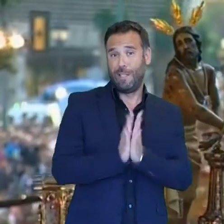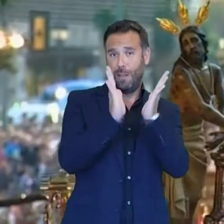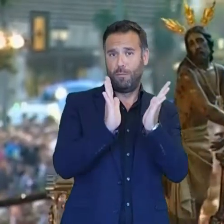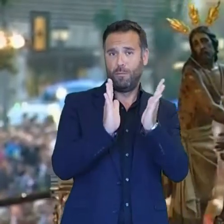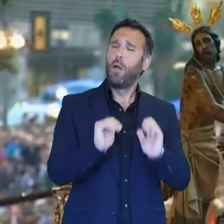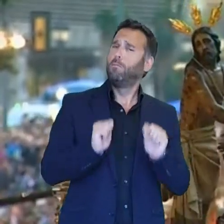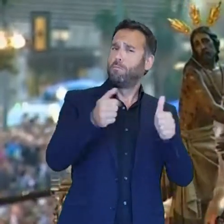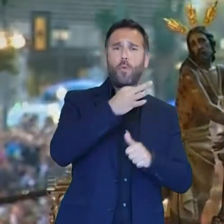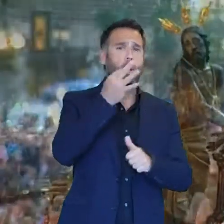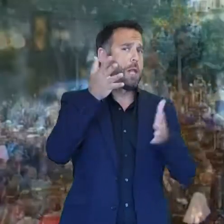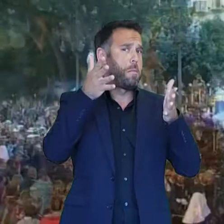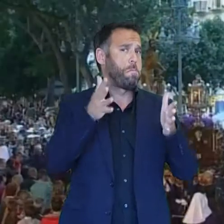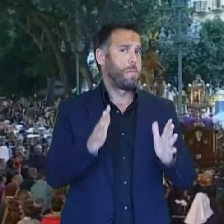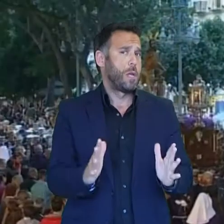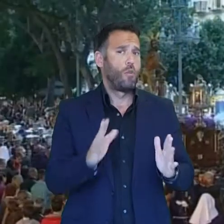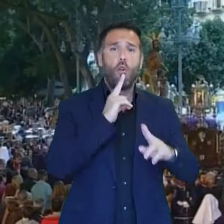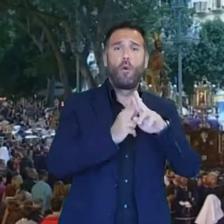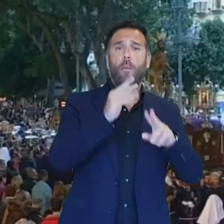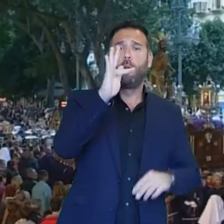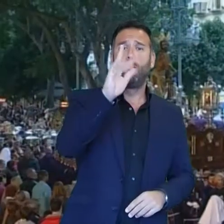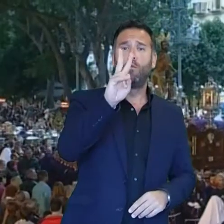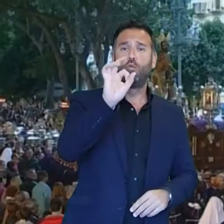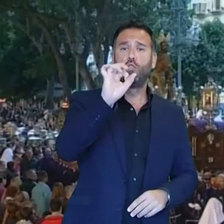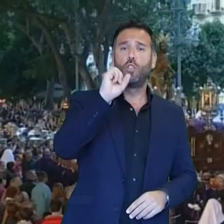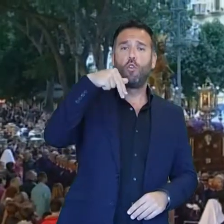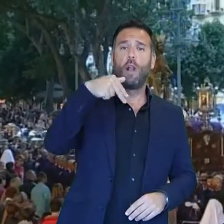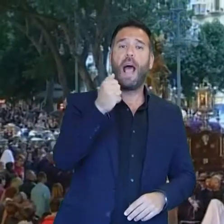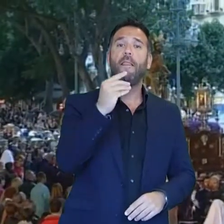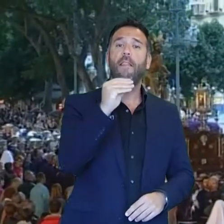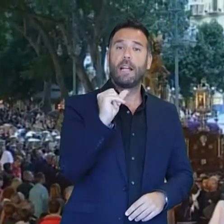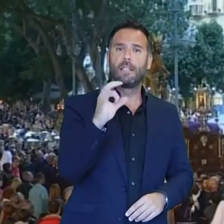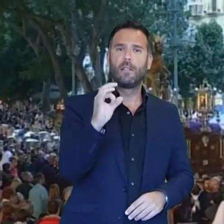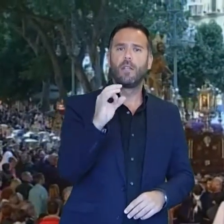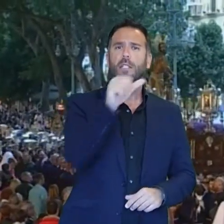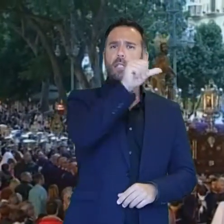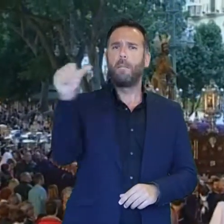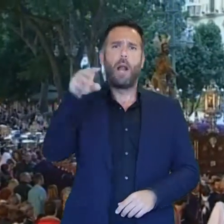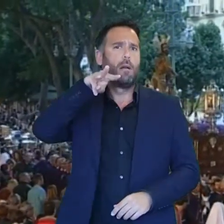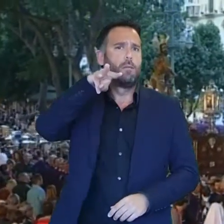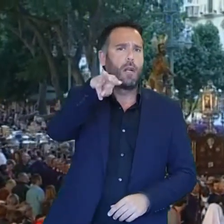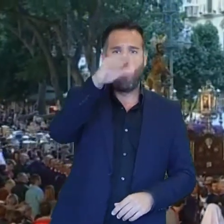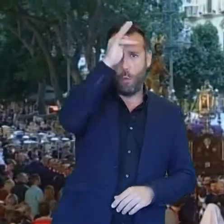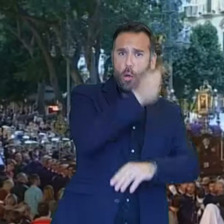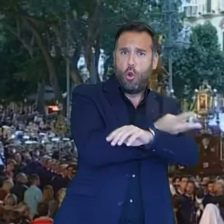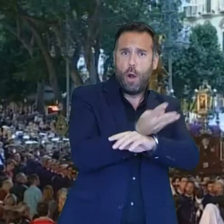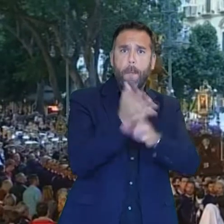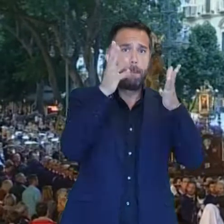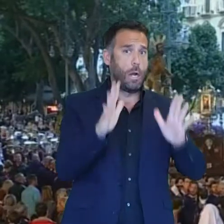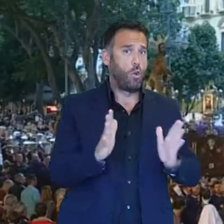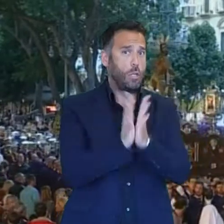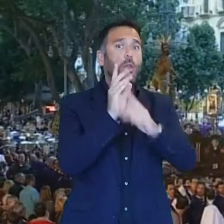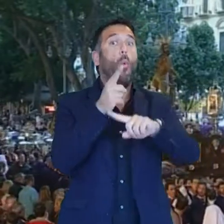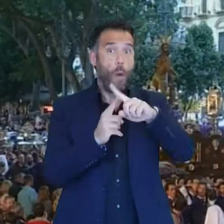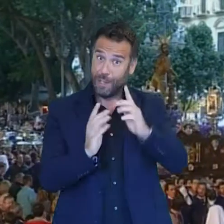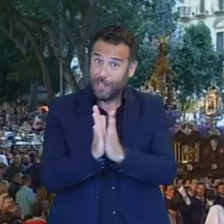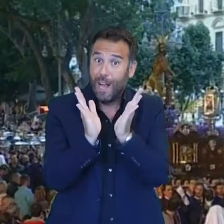Miércoles Santo. Comenzamos la tarde del miércoles con Fusionadas, que procesiona en cuatro días diferentes. Domingo de Ramos, Miércoles